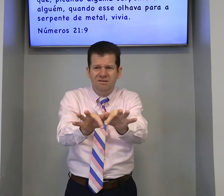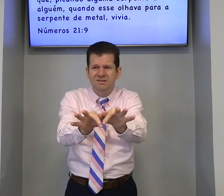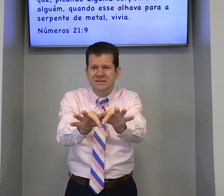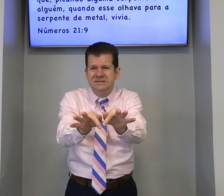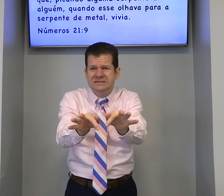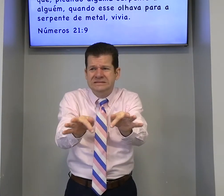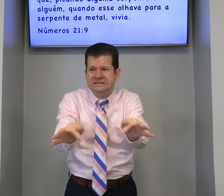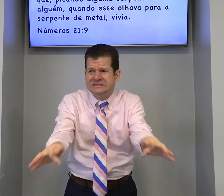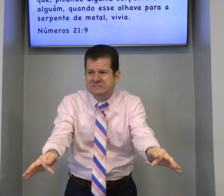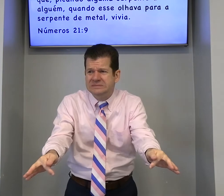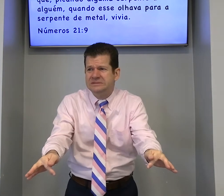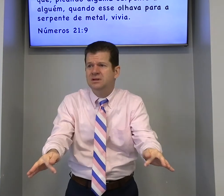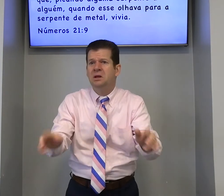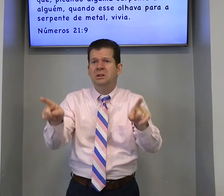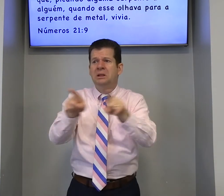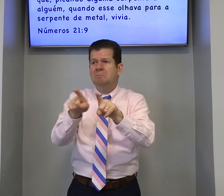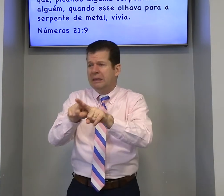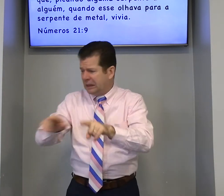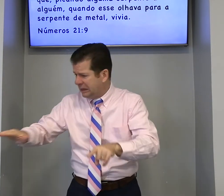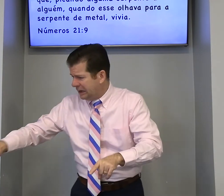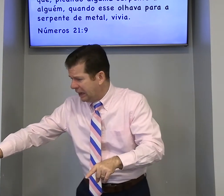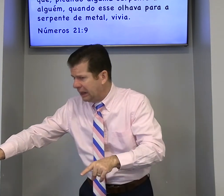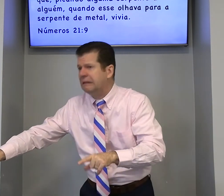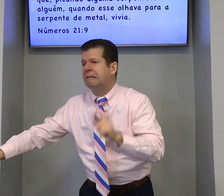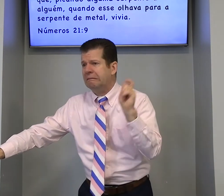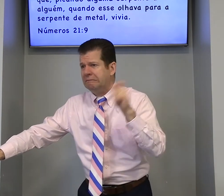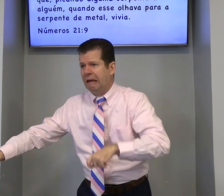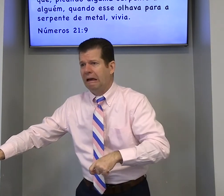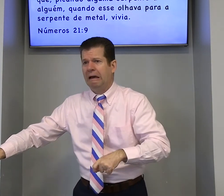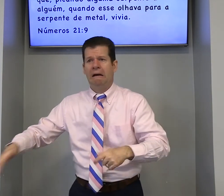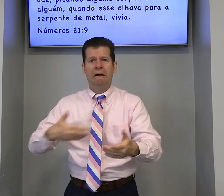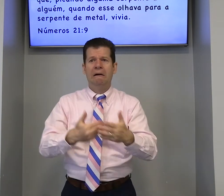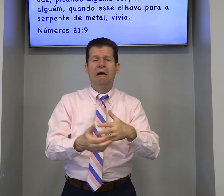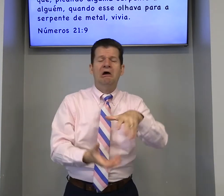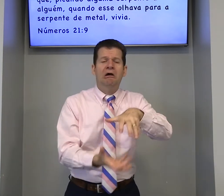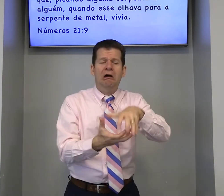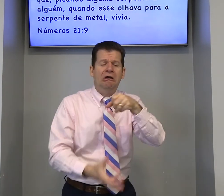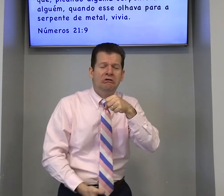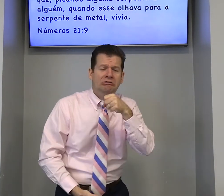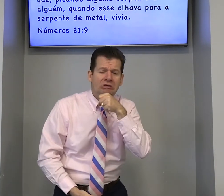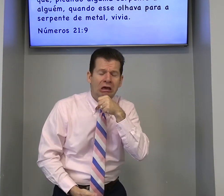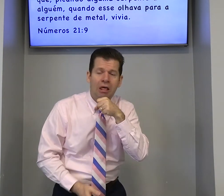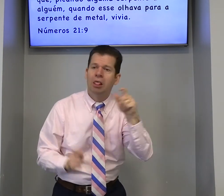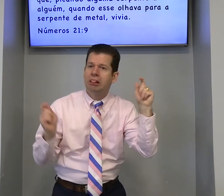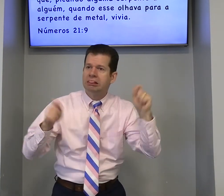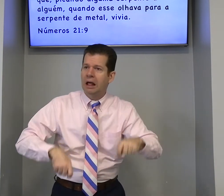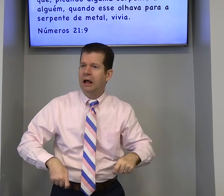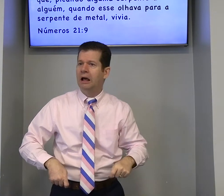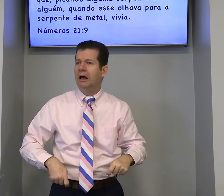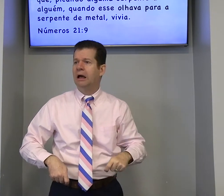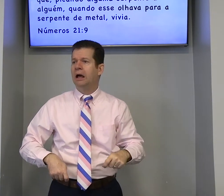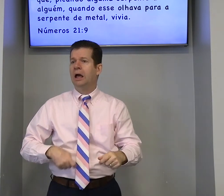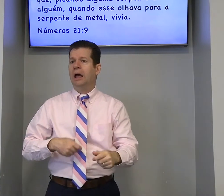metal, vivia. É simples. Também criança consegue, velho